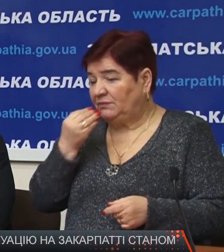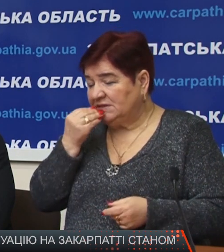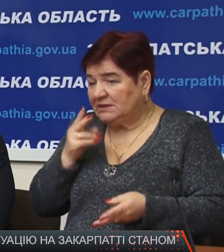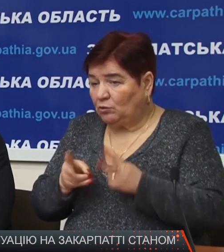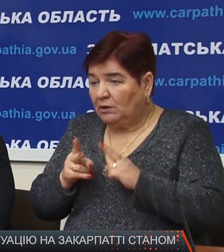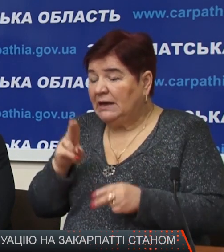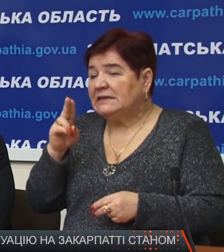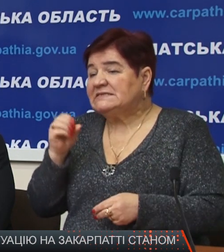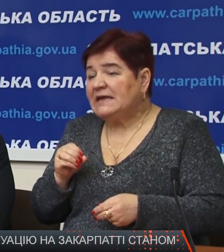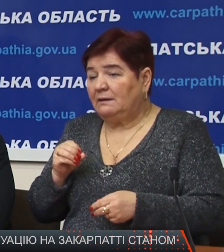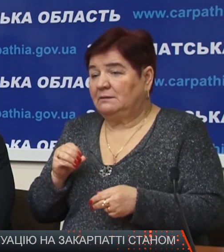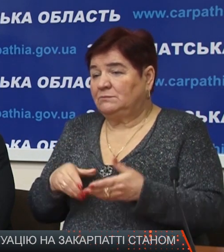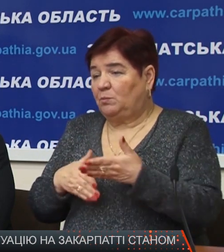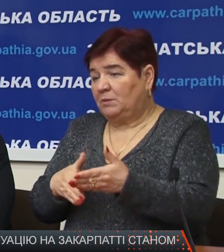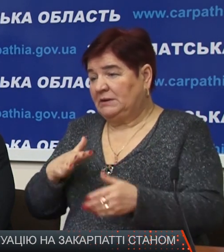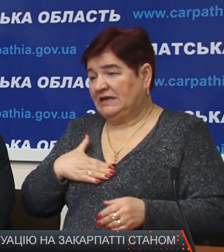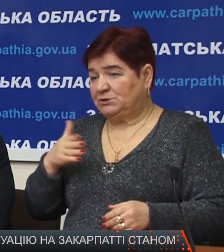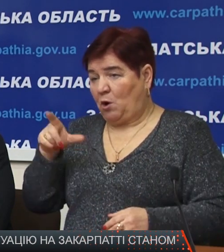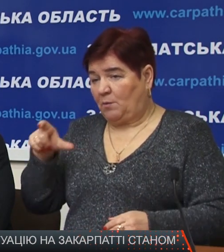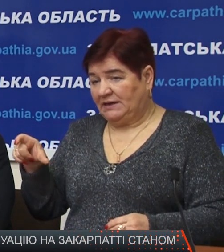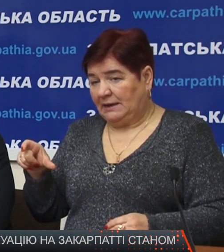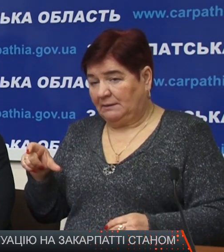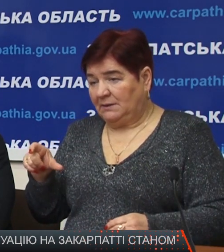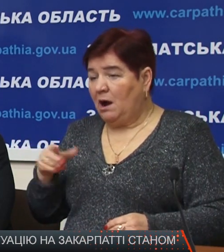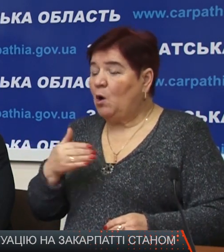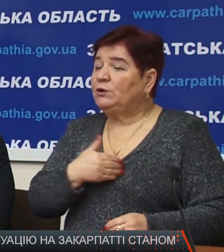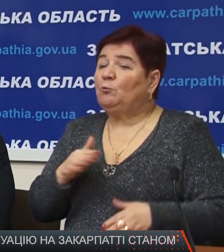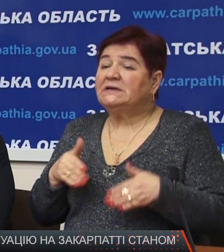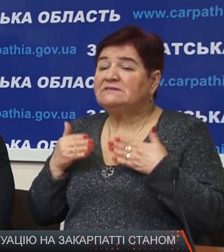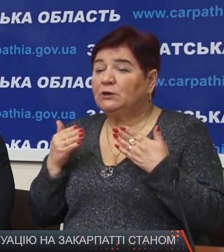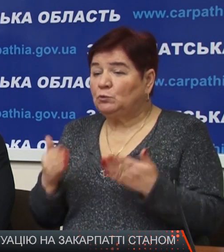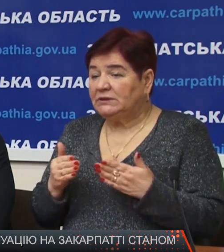це допоможе нашим громадянам. Наступне, хотів би звернутися